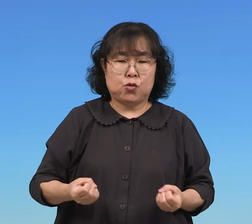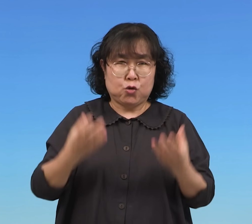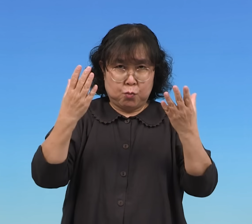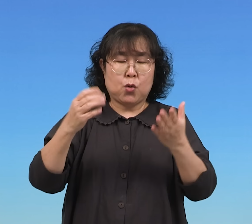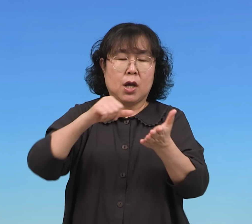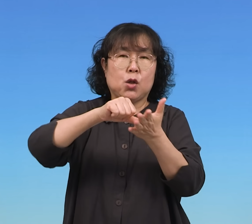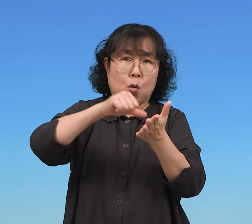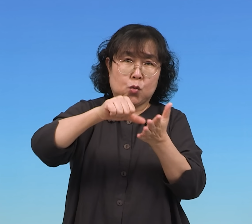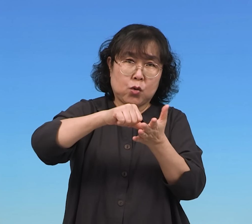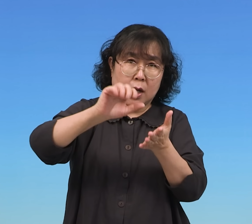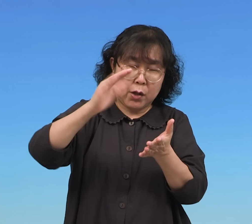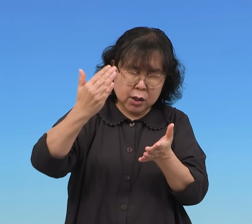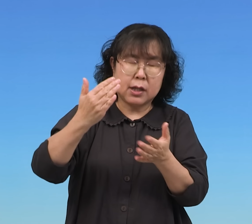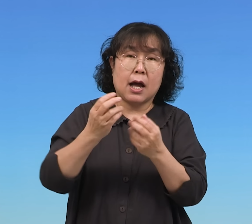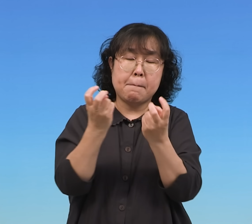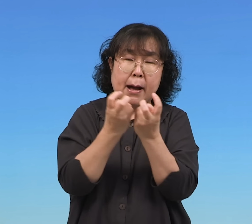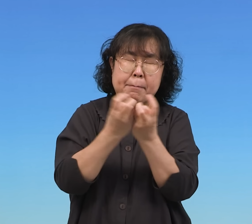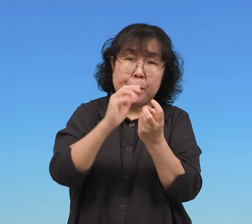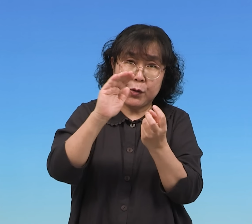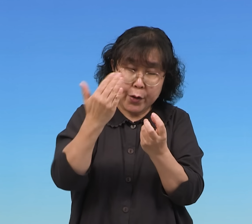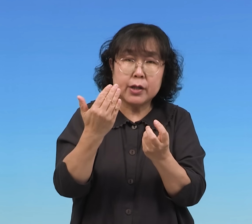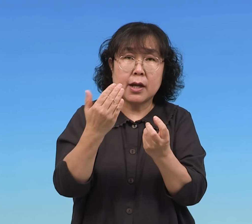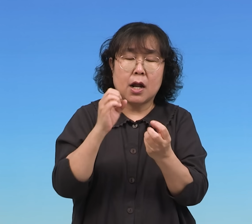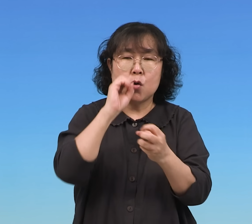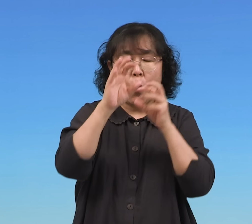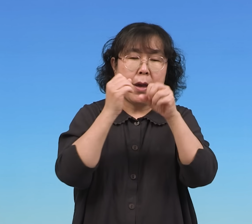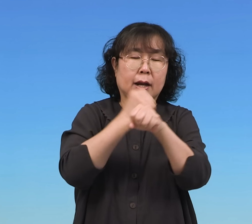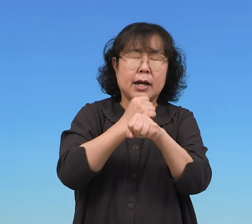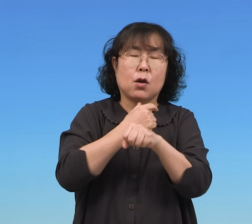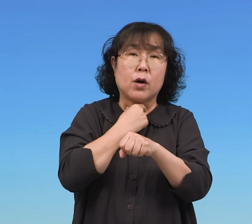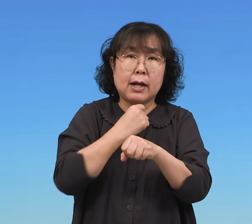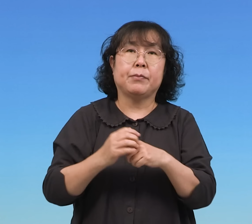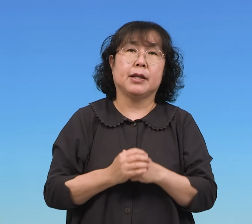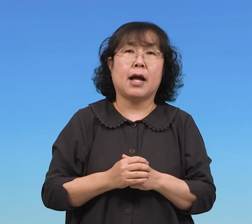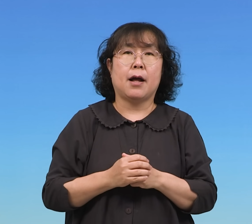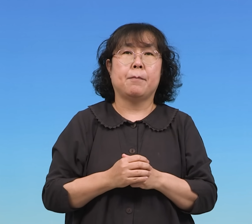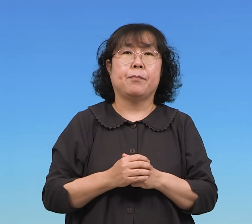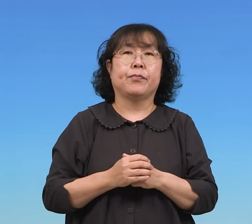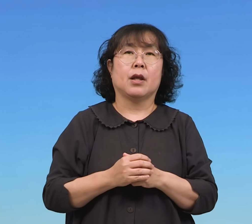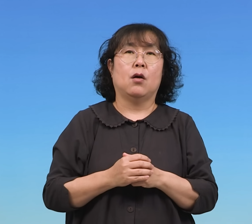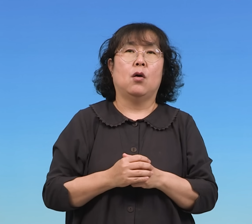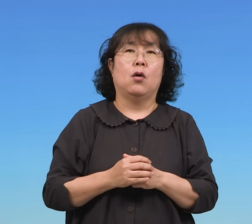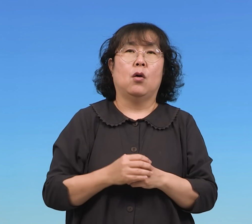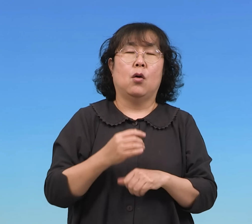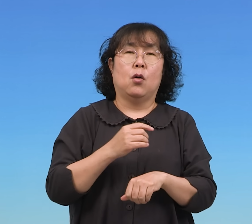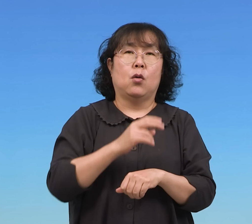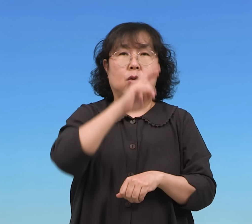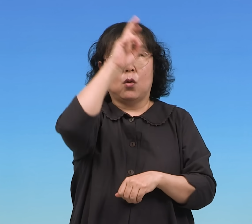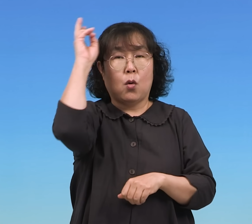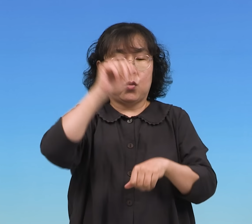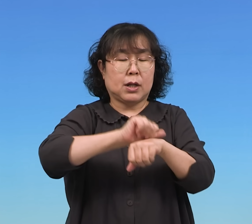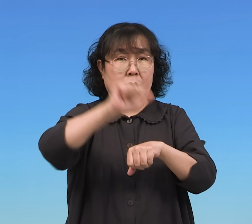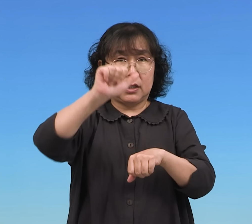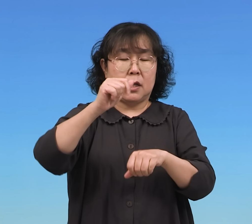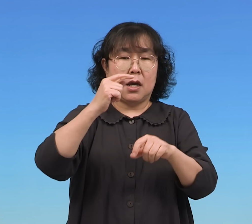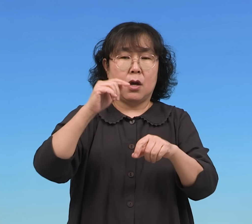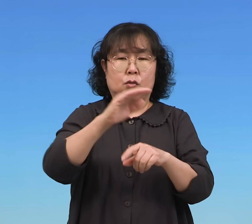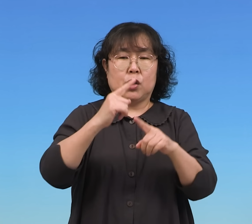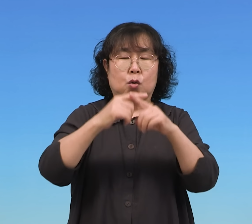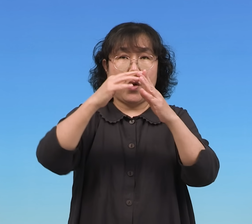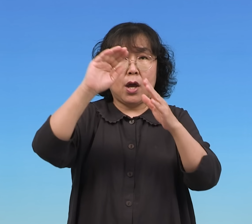도구가 되었다. 박위 형제, 오늘 우리 청년주일 행사 일환으로 오후 5시에 우리 교회로 와요.